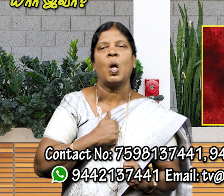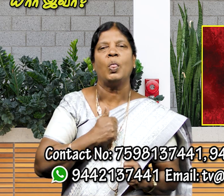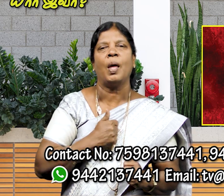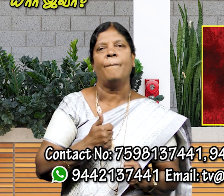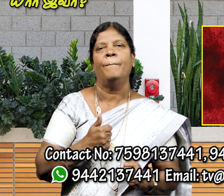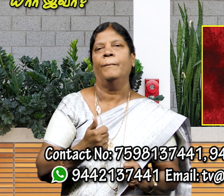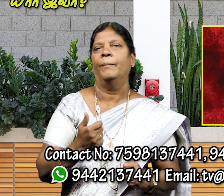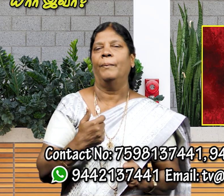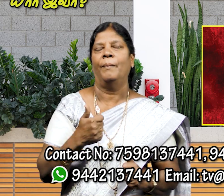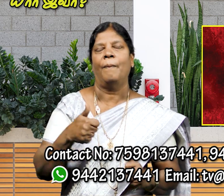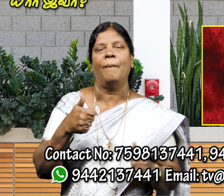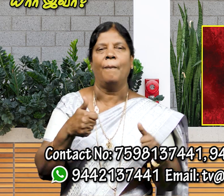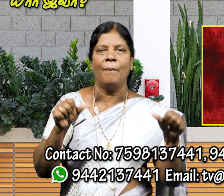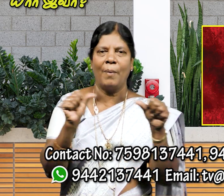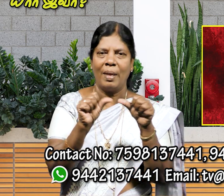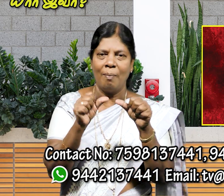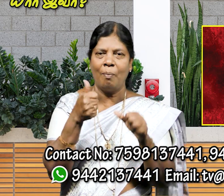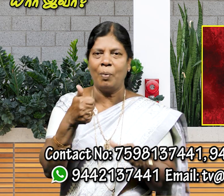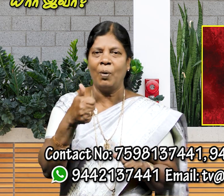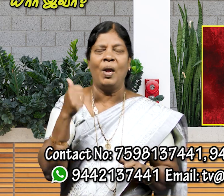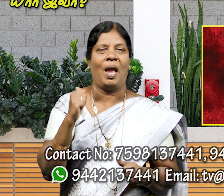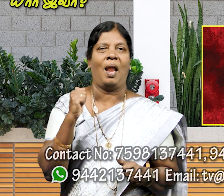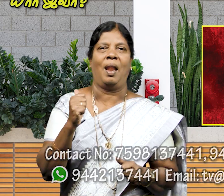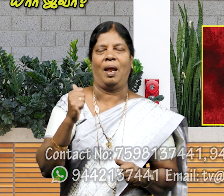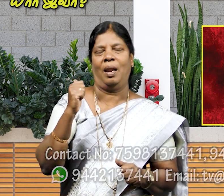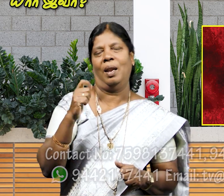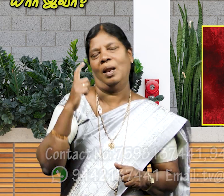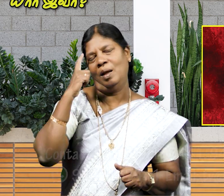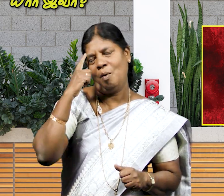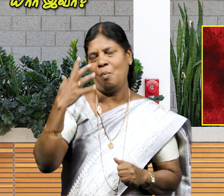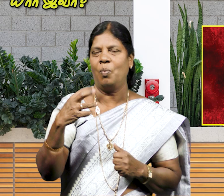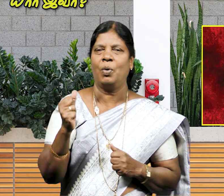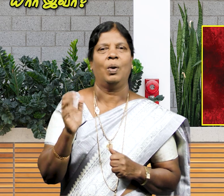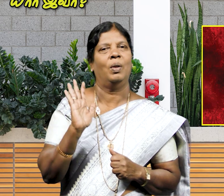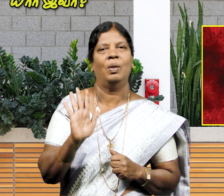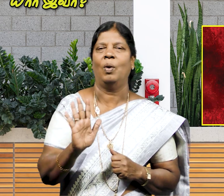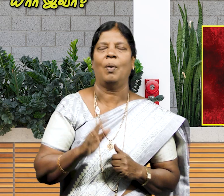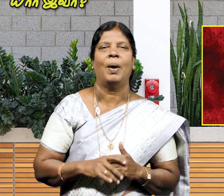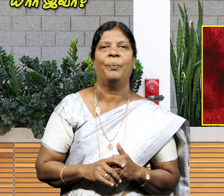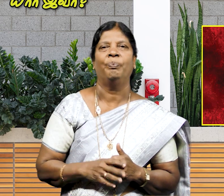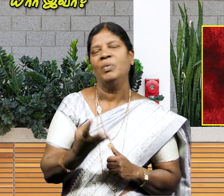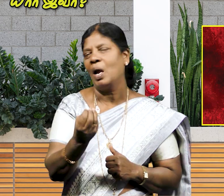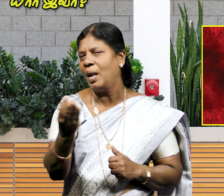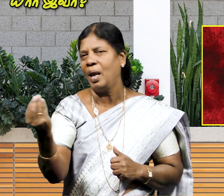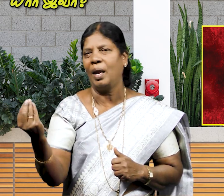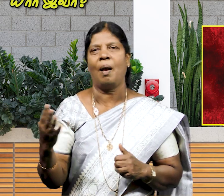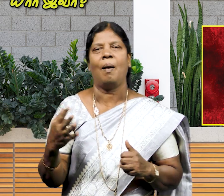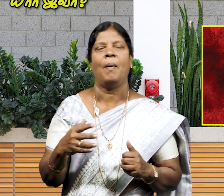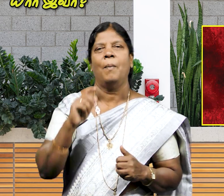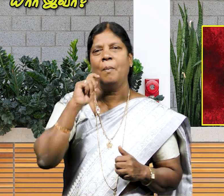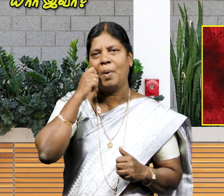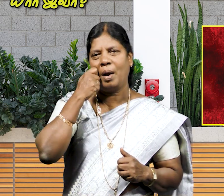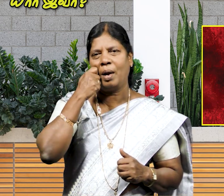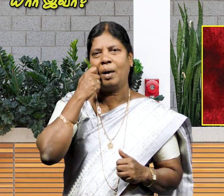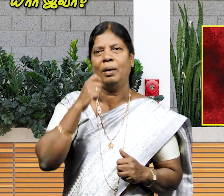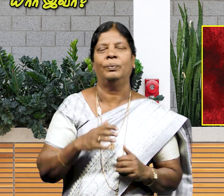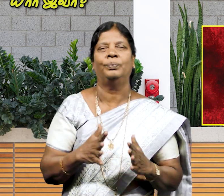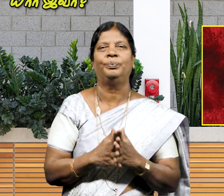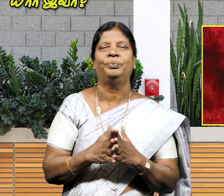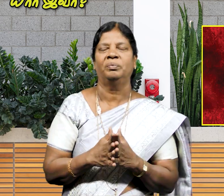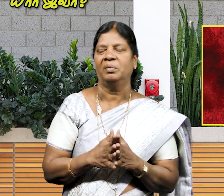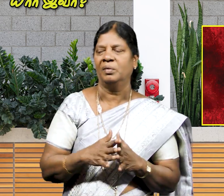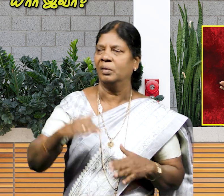மதிப்பு என்ன என்று நாம் அறியாமல் இருக்கிறோமா? இந்த உலகத்திலே அநேக மக்கள் தங்களுக்கு நிகராக